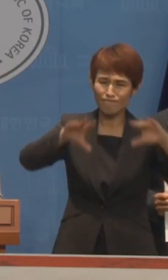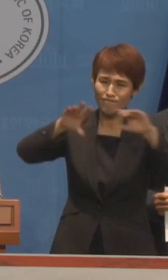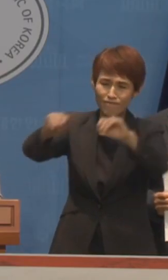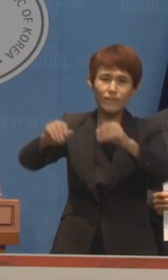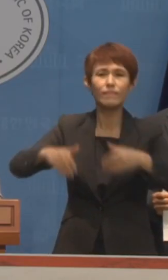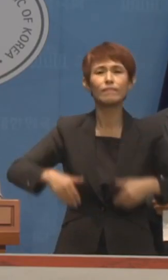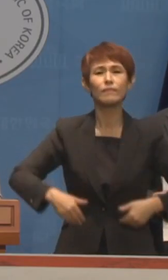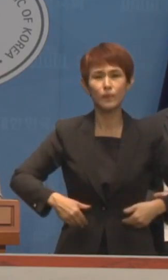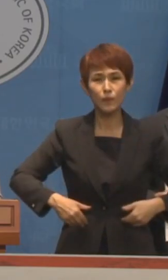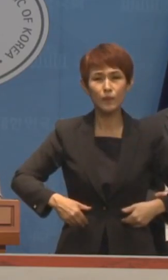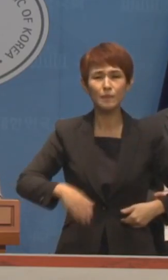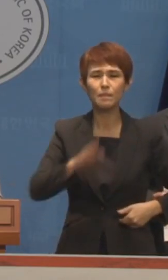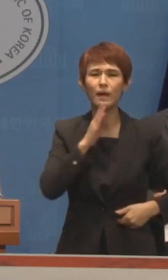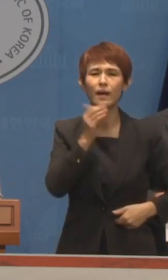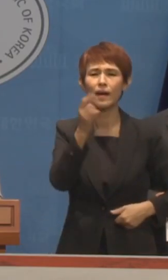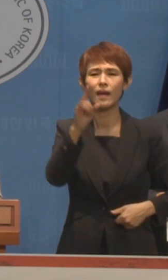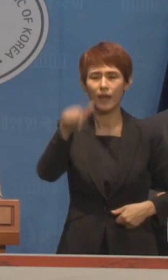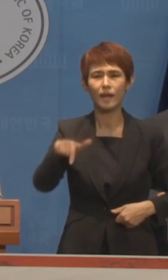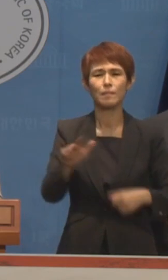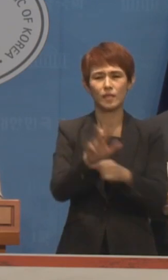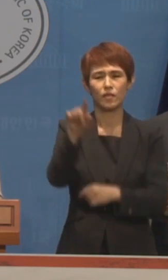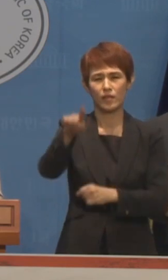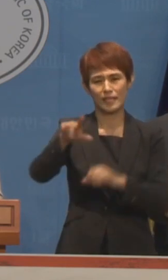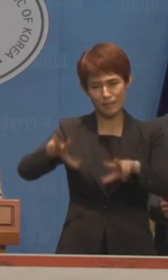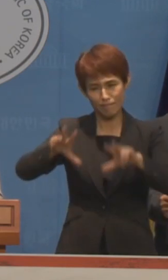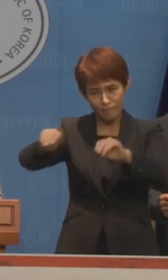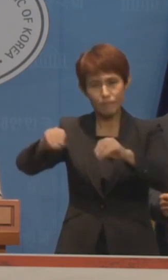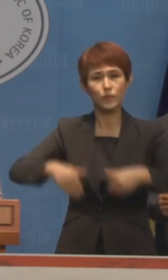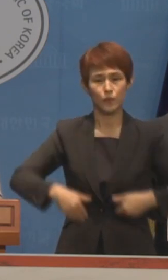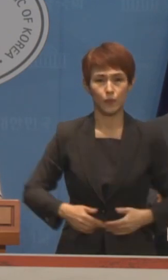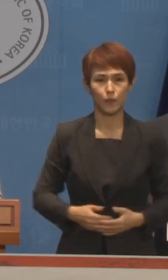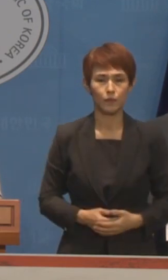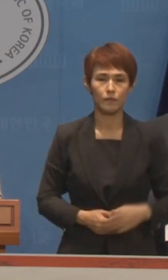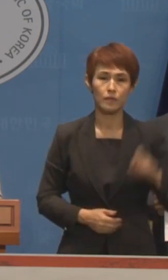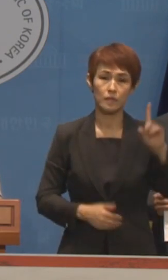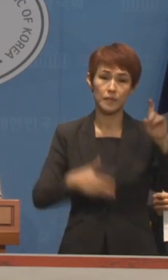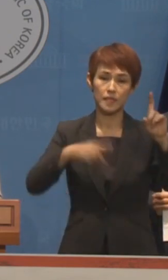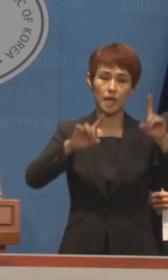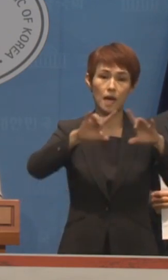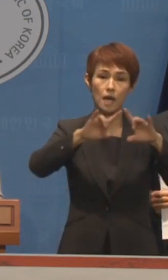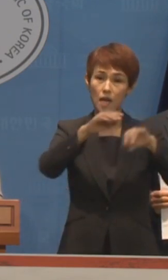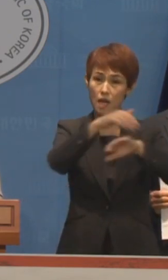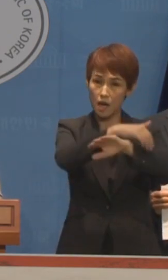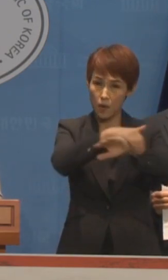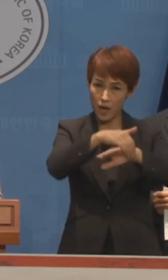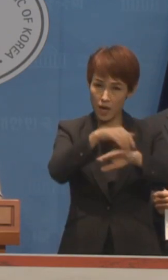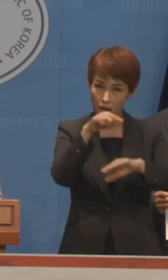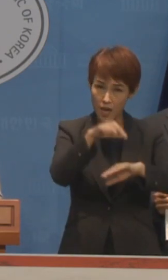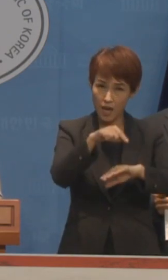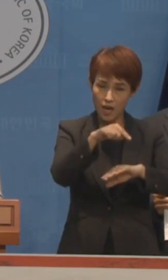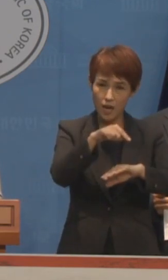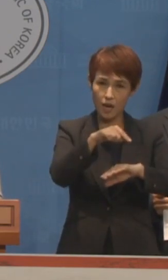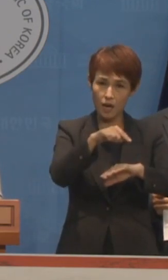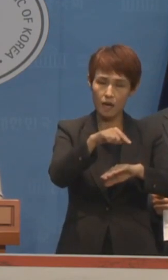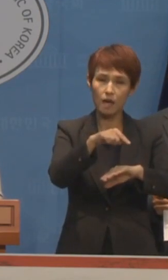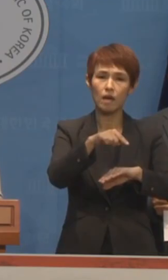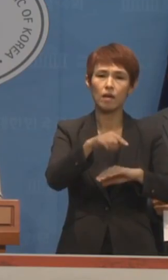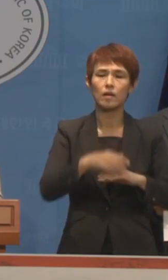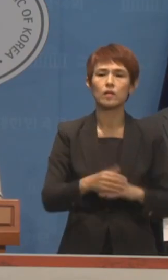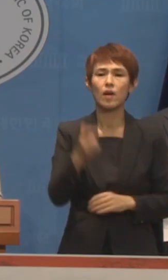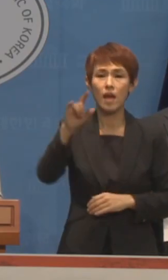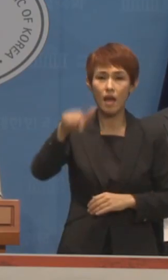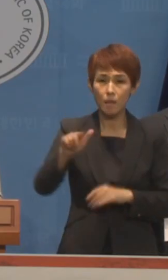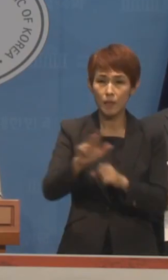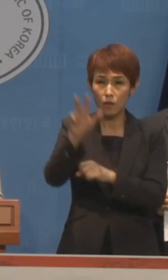하는 것이 바로 핵발전입니다. 11차 전력수급 기본계획에 대형 핵발전소 3기,